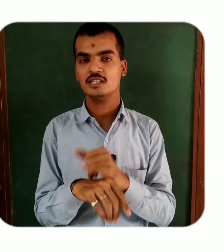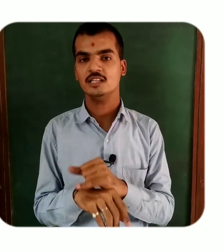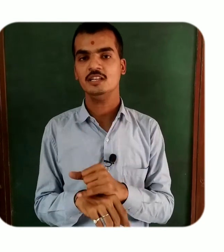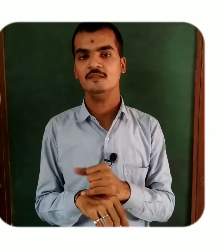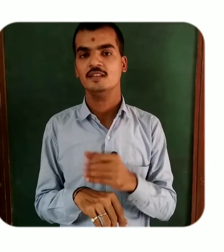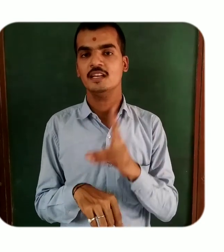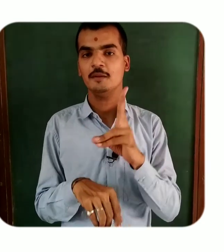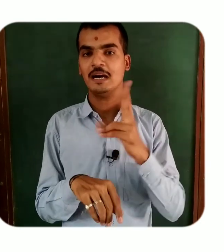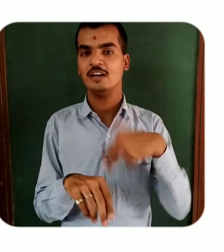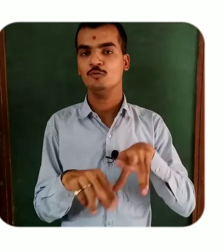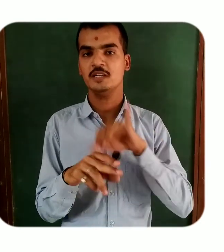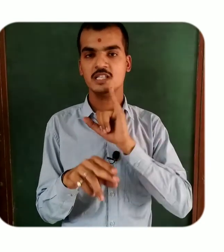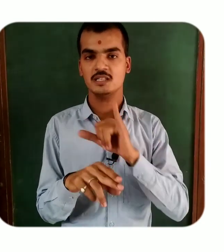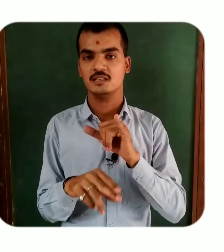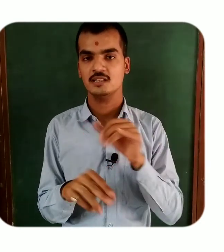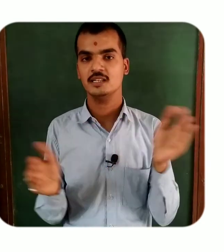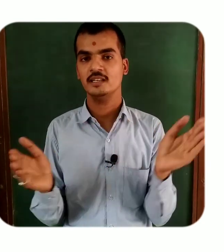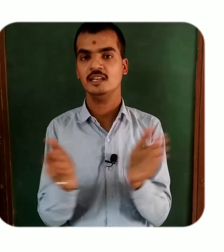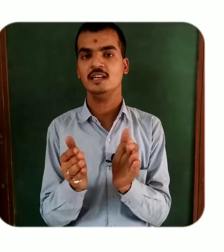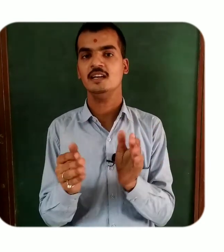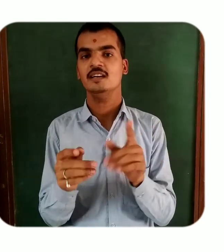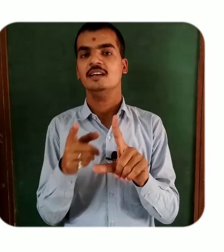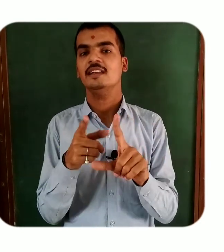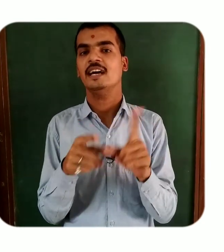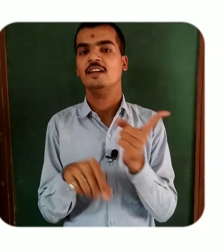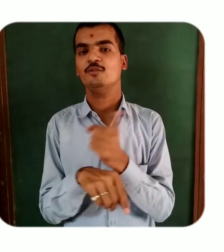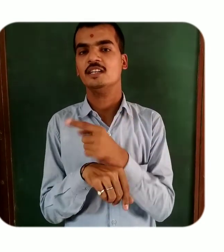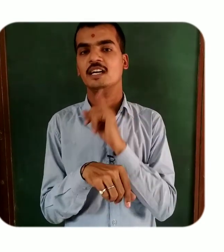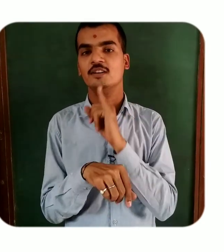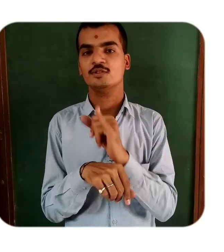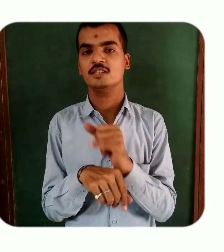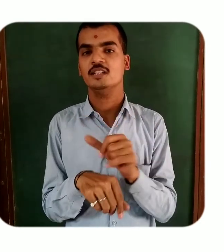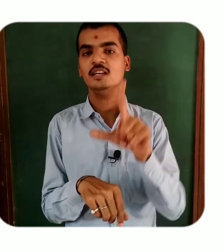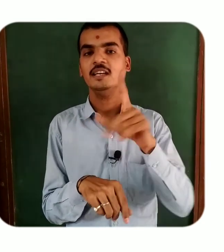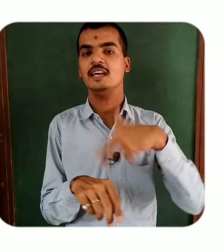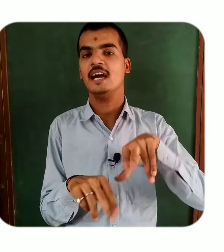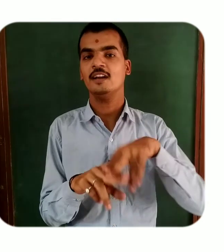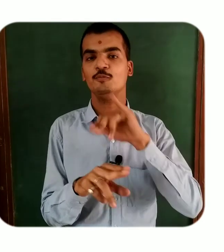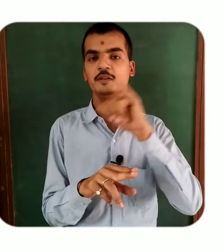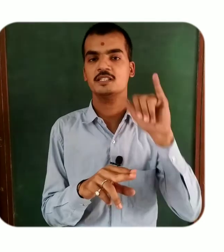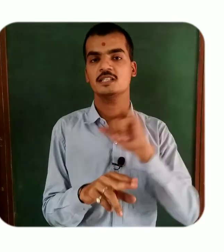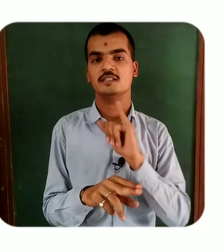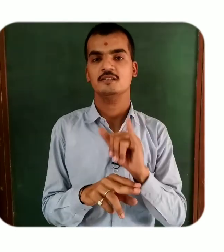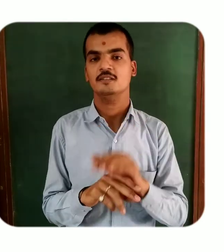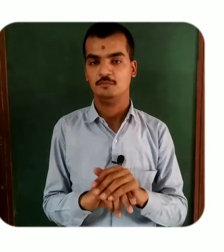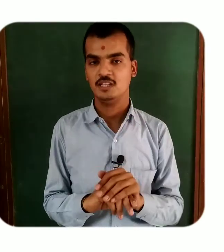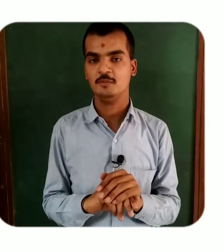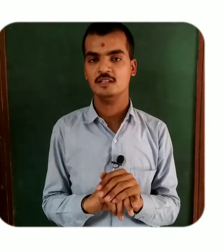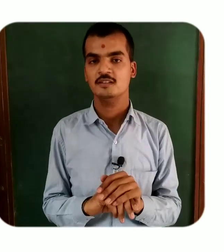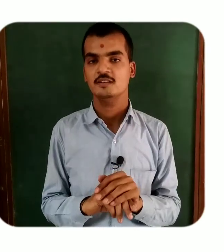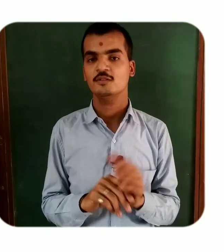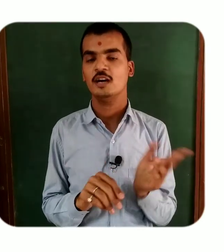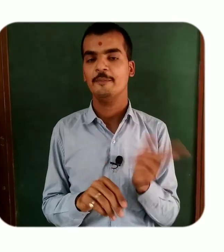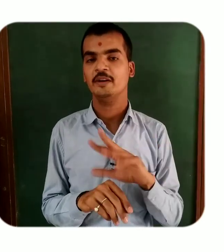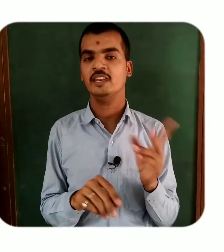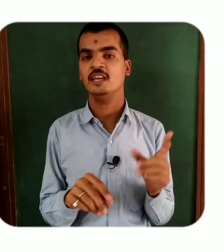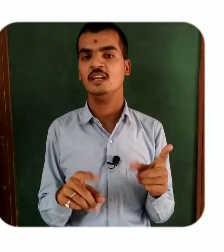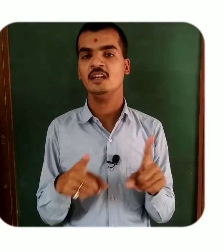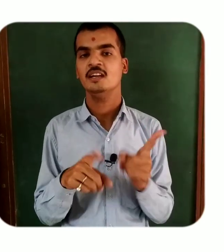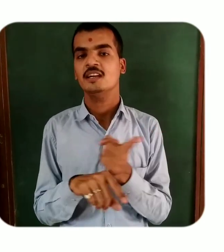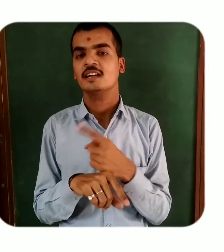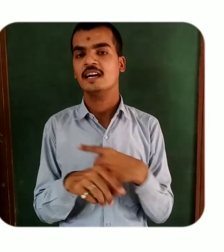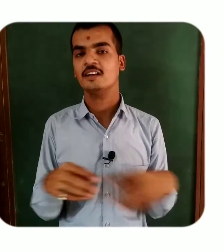કાંટો છે એ 12 ઉપર છે અને નાનો જે કાંટો છે એ 8 ઉપર છે, બરાબર? તો આ